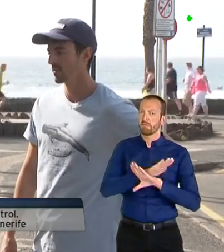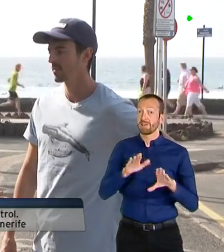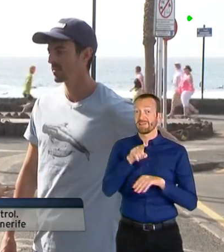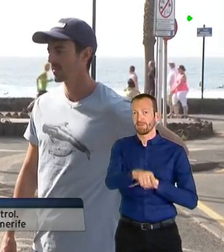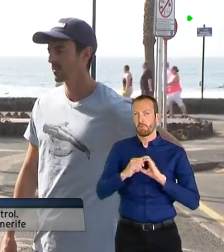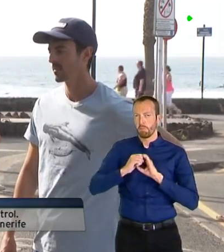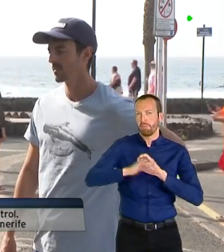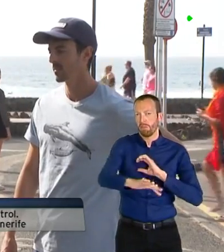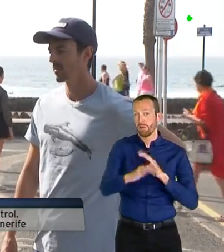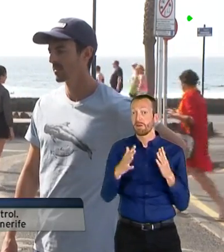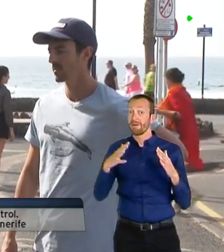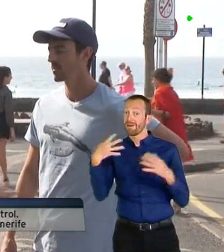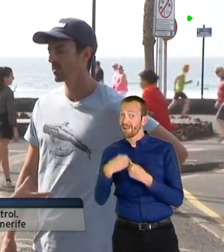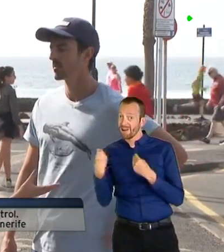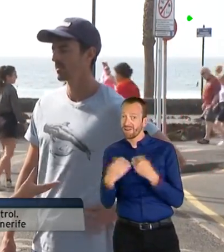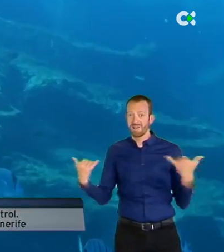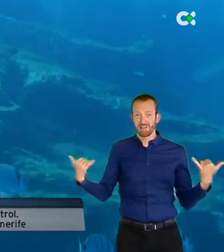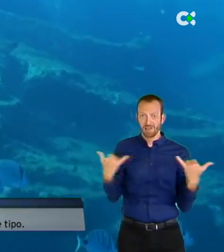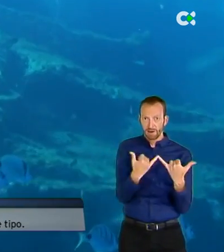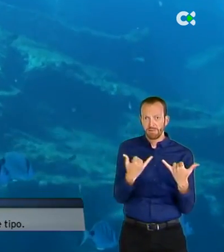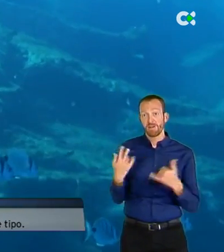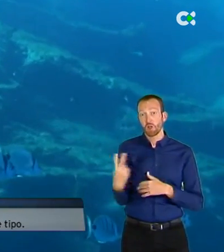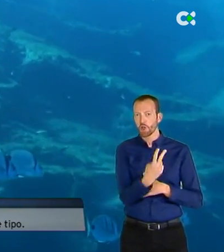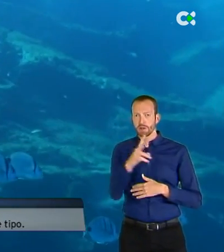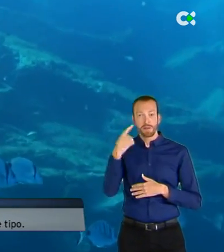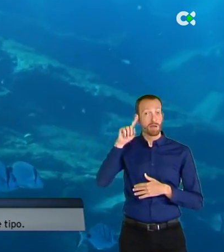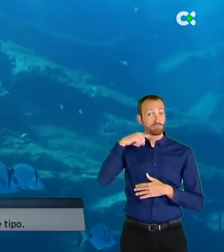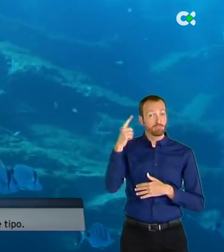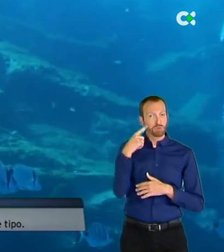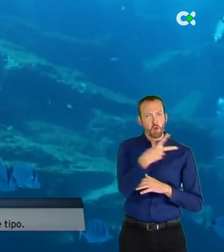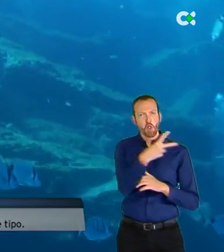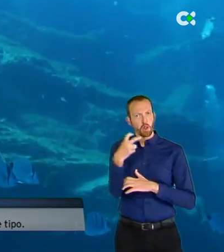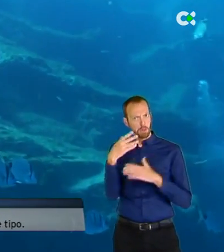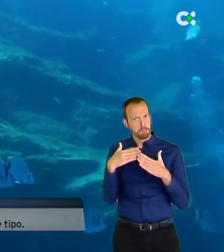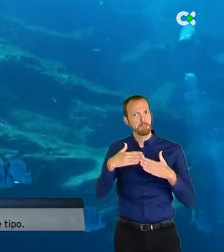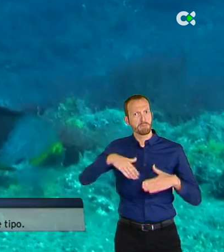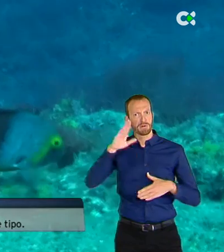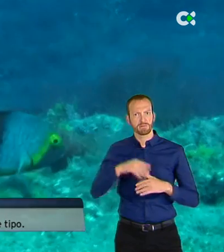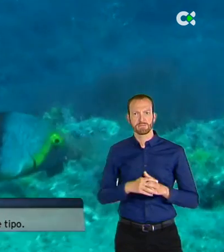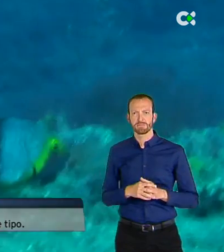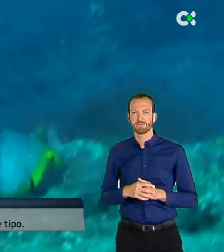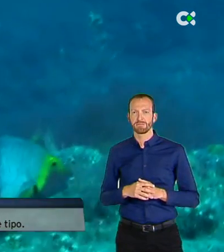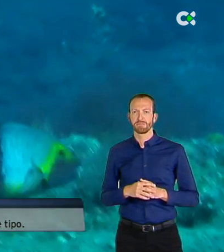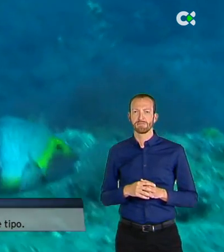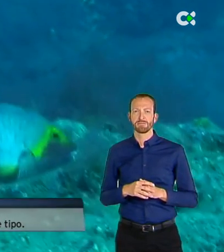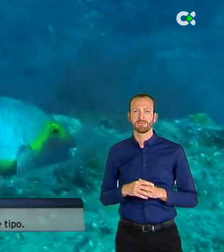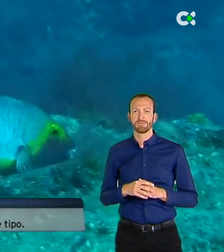fecales sin control. Solo en Gran Canaria y Tenerife hay detectados 200 instalaciones de este tipo.